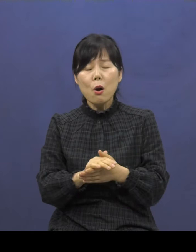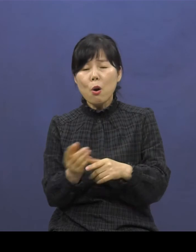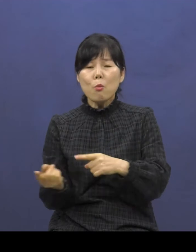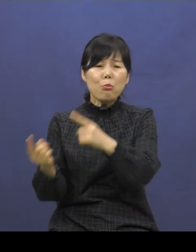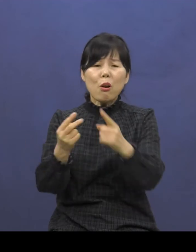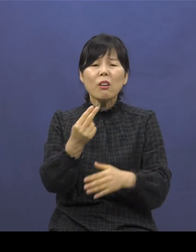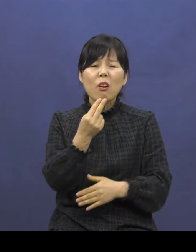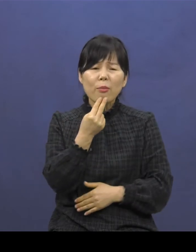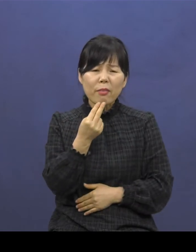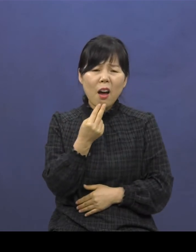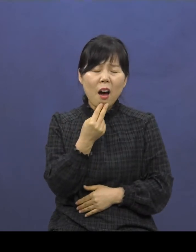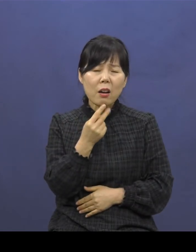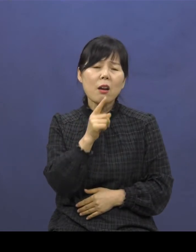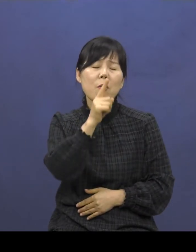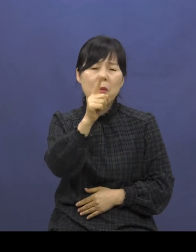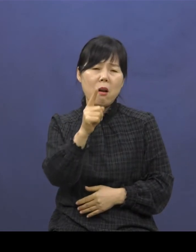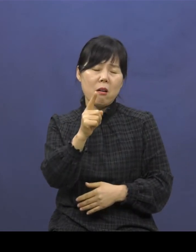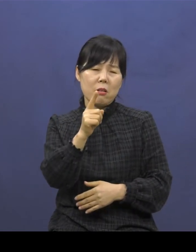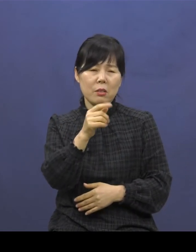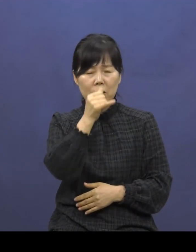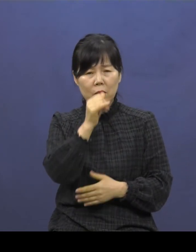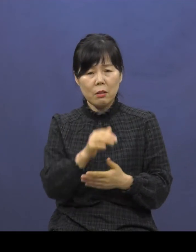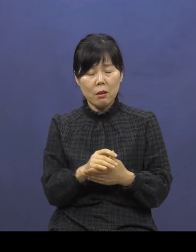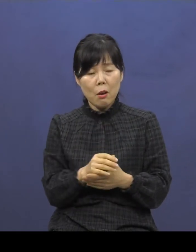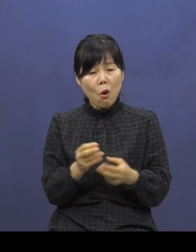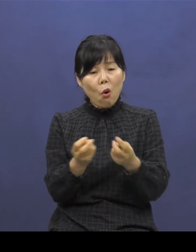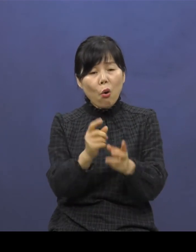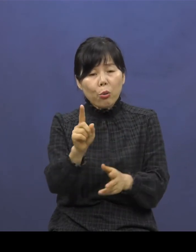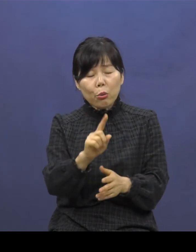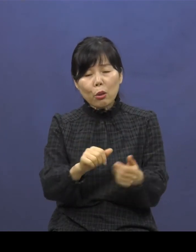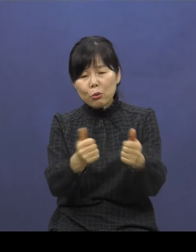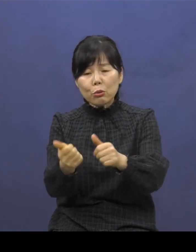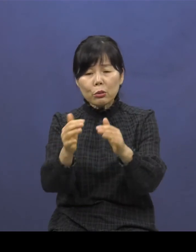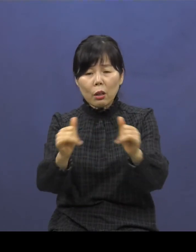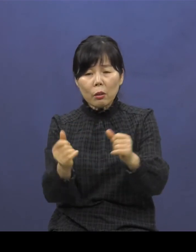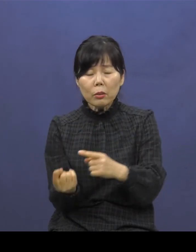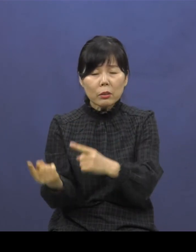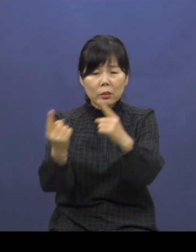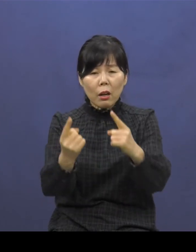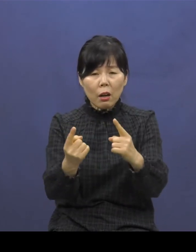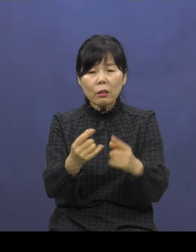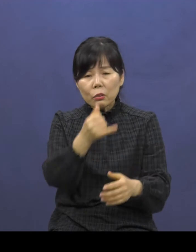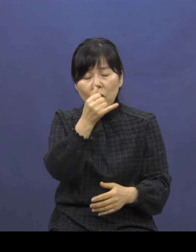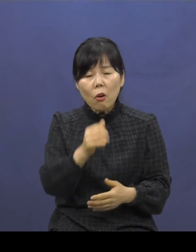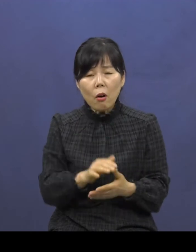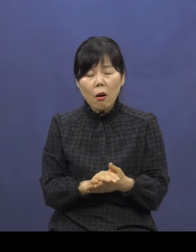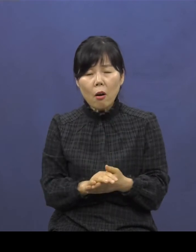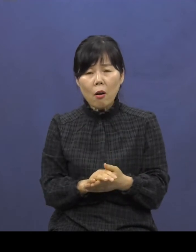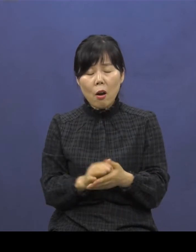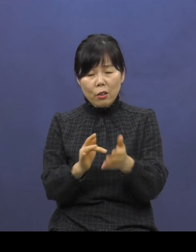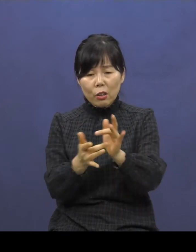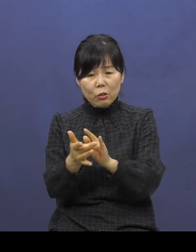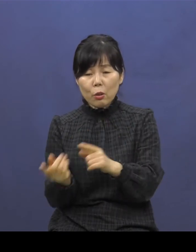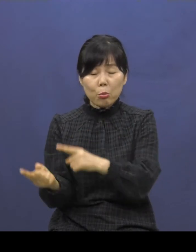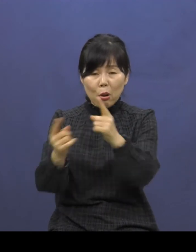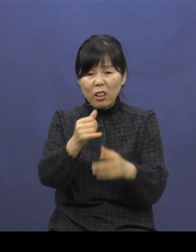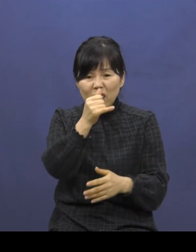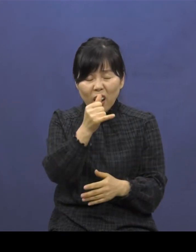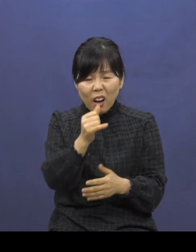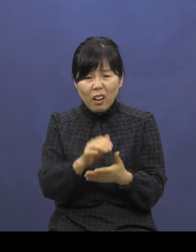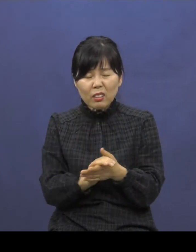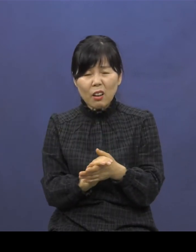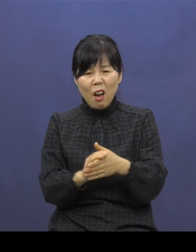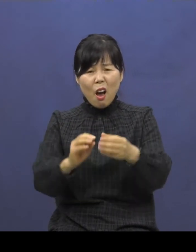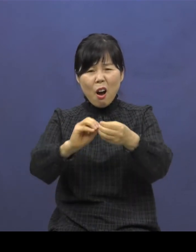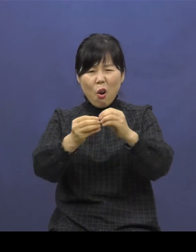부활이 없다는 주장들이에요. 어떻게 죽은 자가 살아나? 부활은 말이 안 되는 거야. 예수님이 부활했다고 얘기하는데